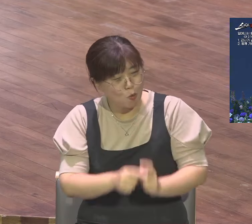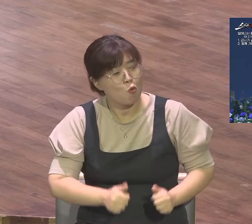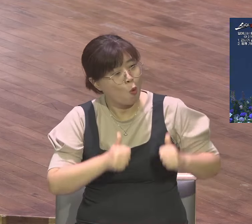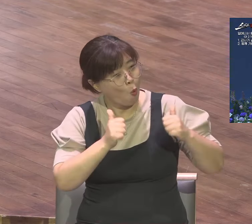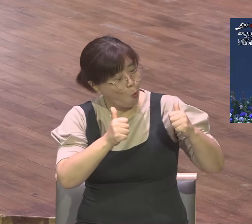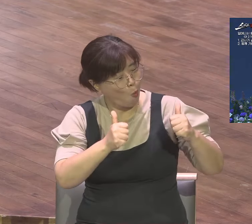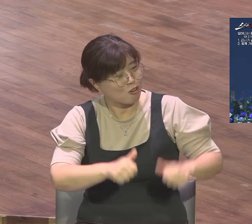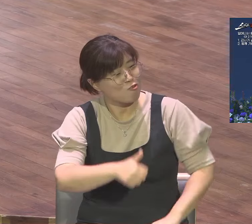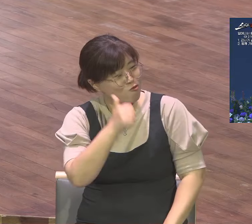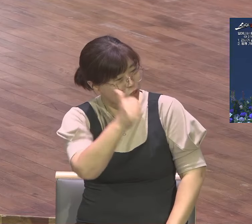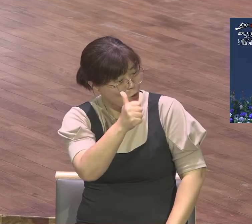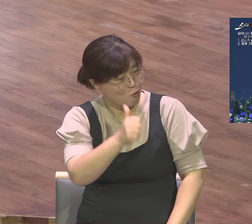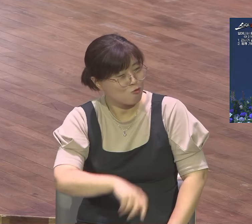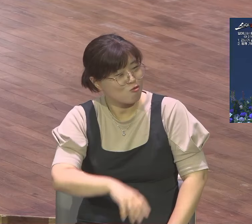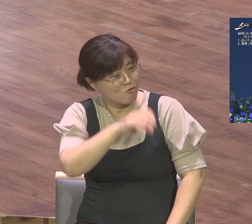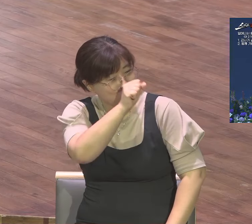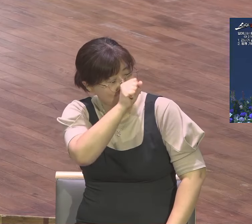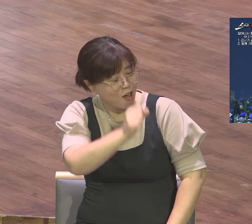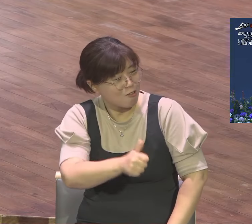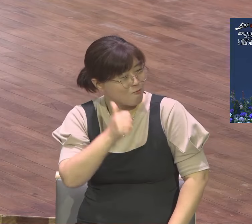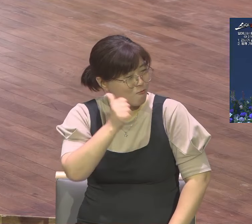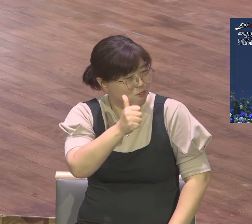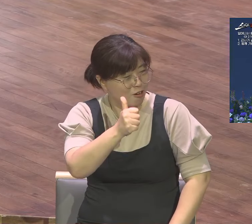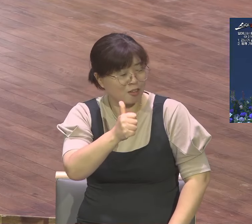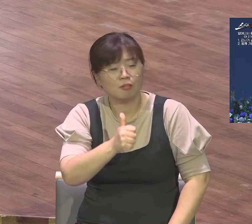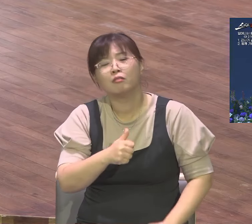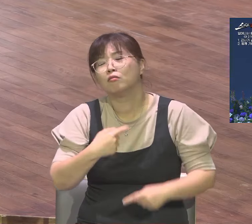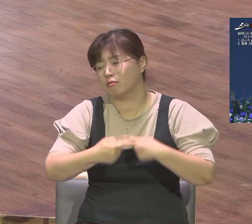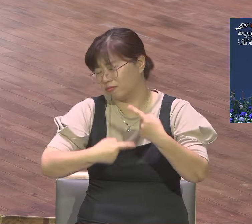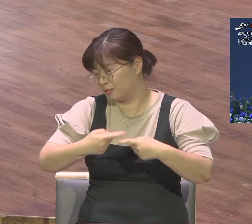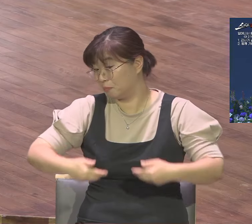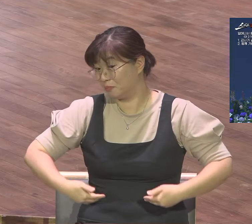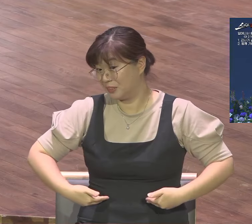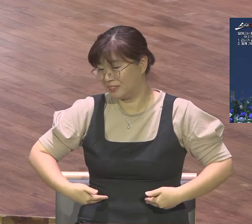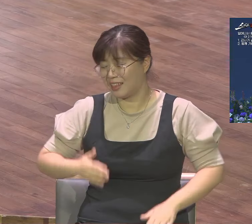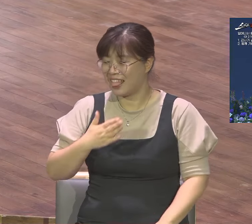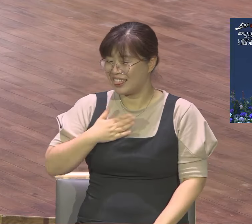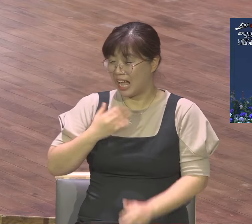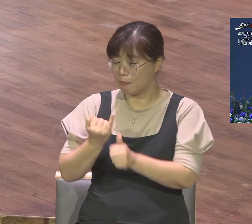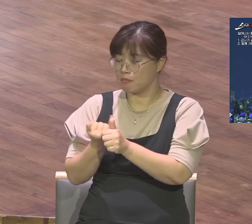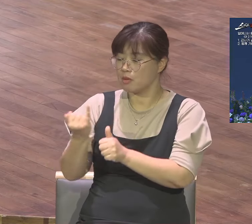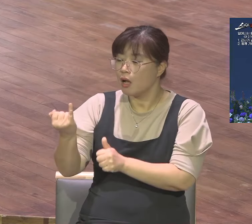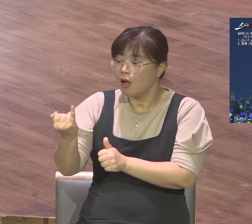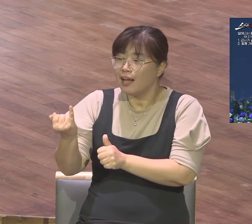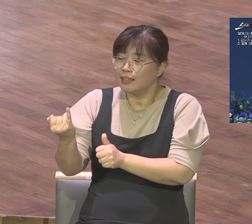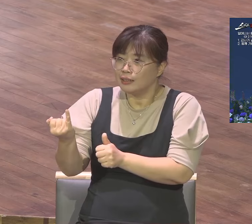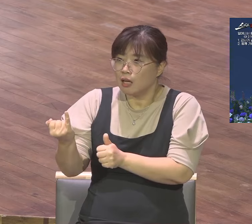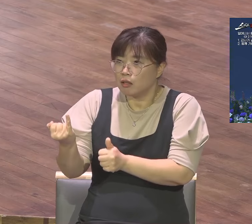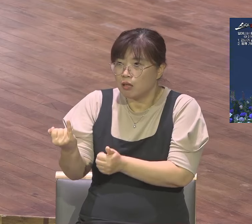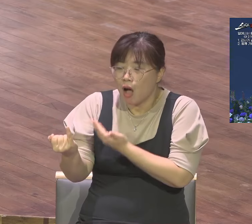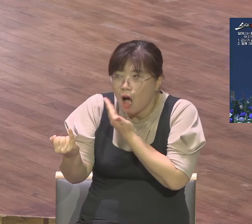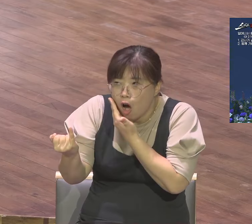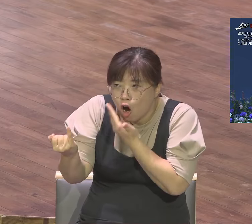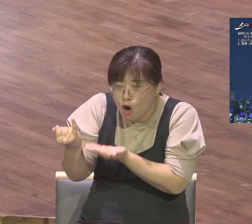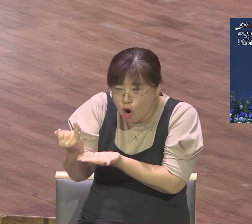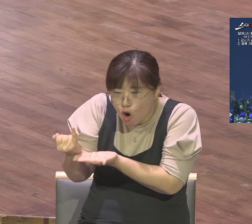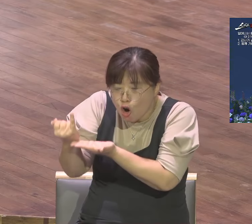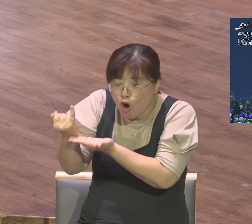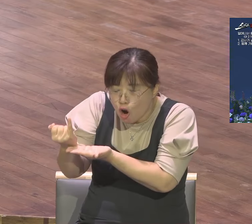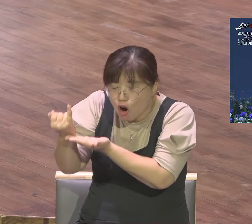저는 지사람은요, 크리스탈 모시지 못입니다. 크리스탈 모시지. 요구하는 게 아무것도 없습니다.